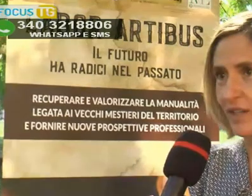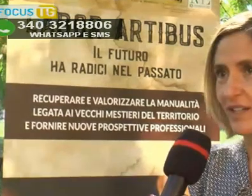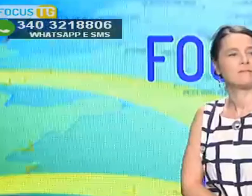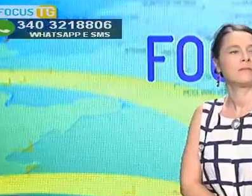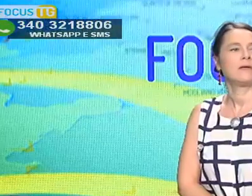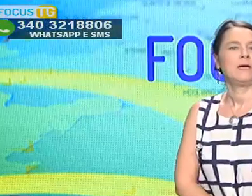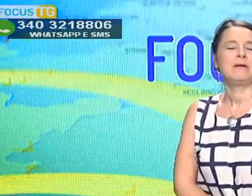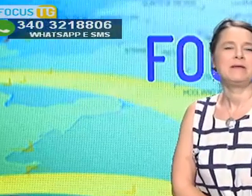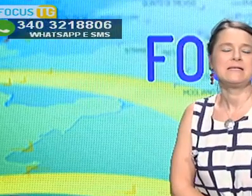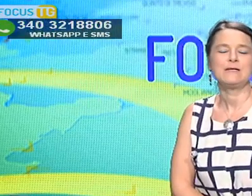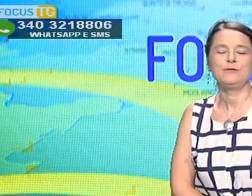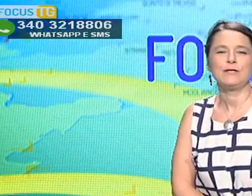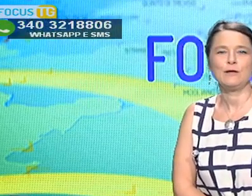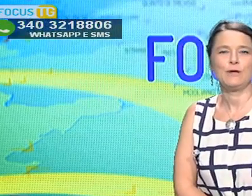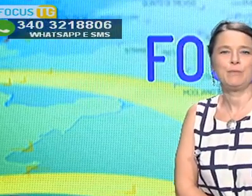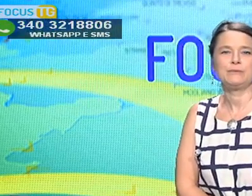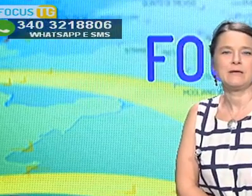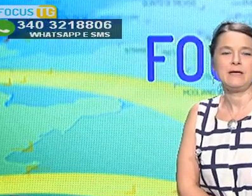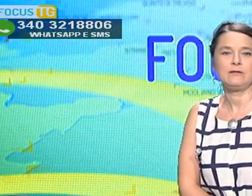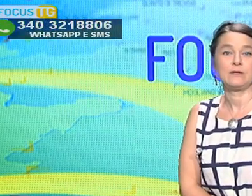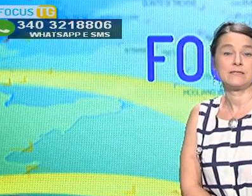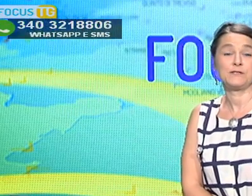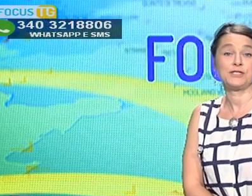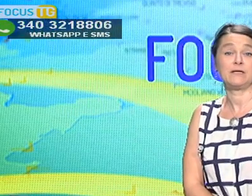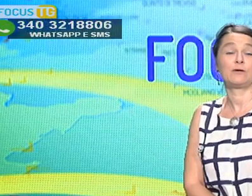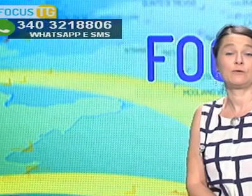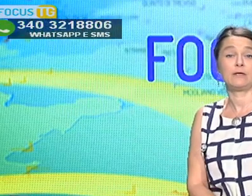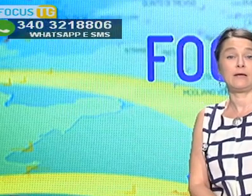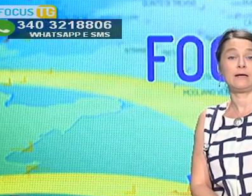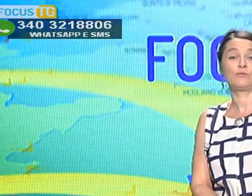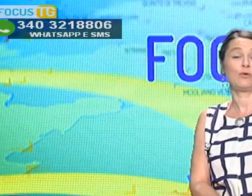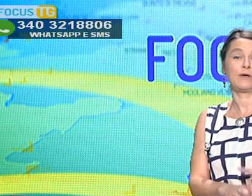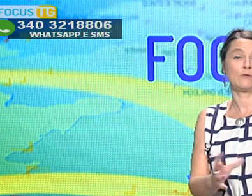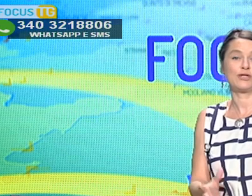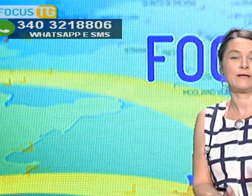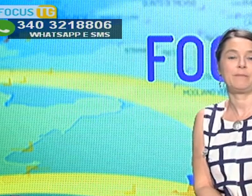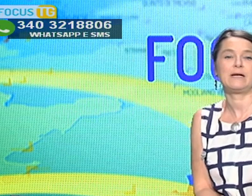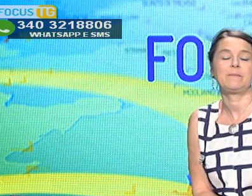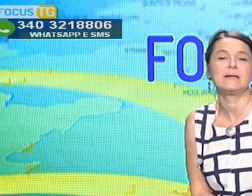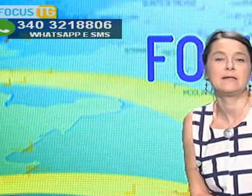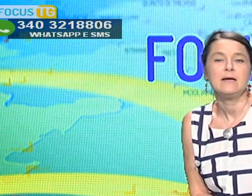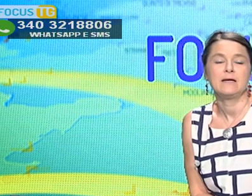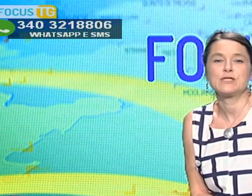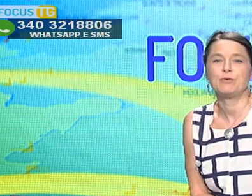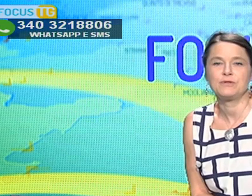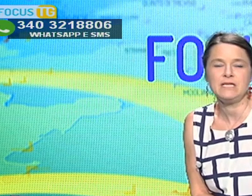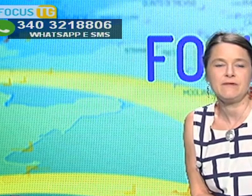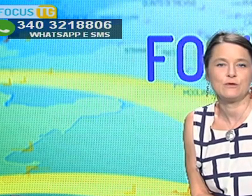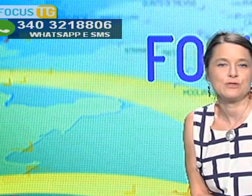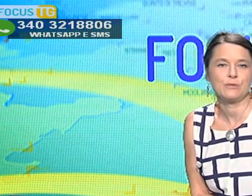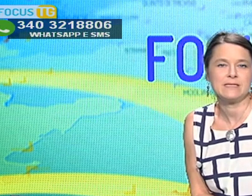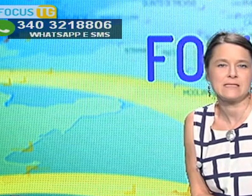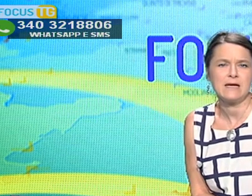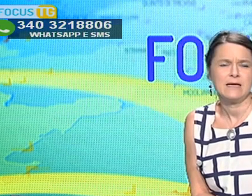futuro. Prima dei saluti ricordo l'appuntamento alle 16 con tutto quello che concerne la parte sportiva,